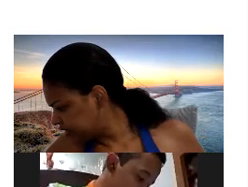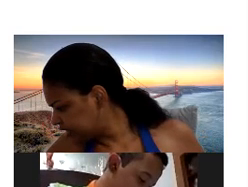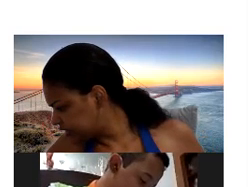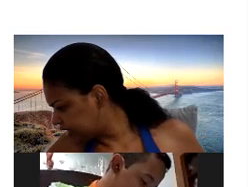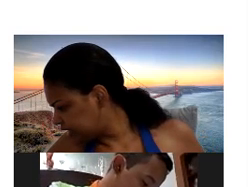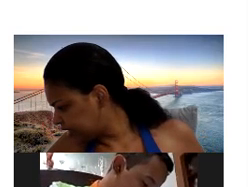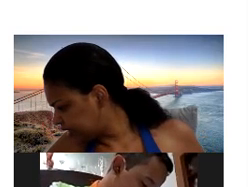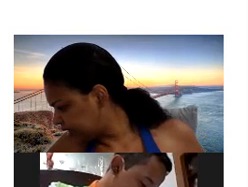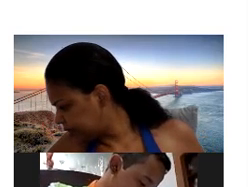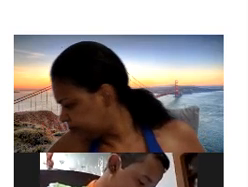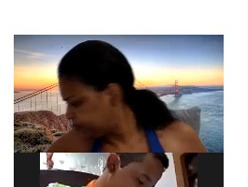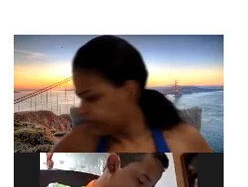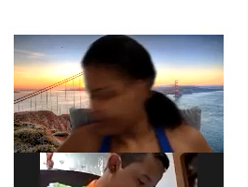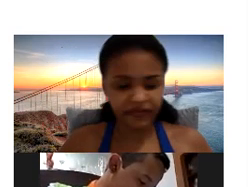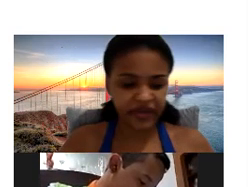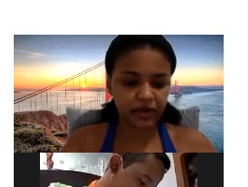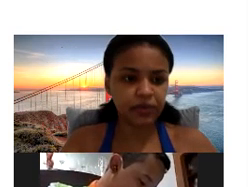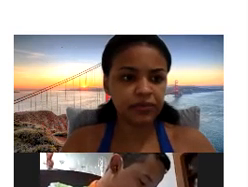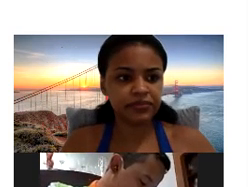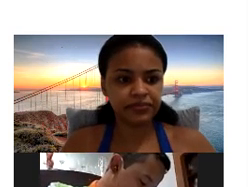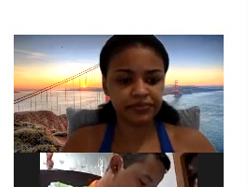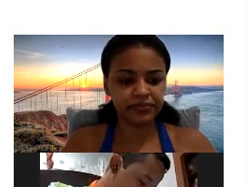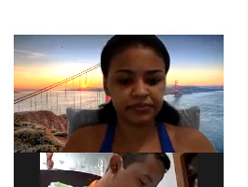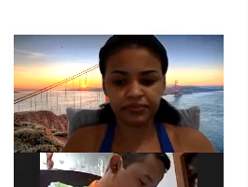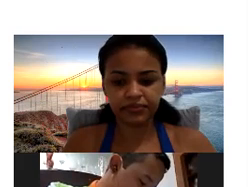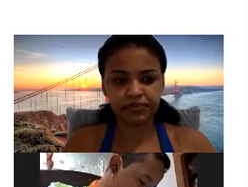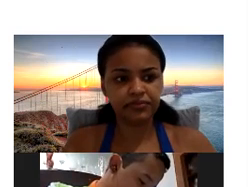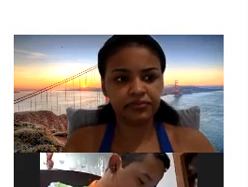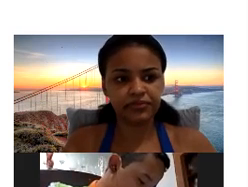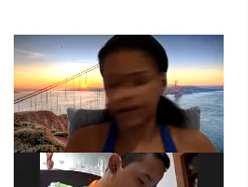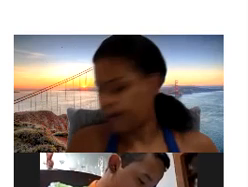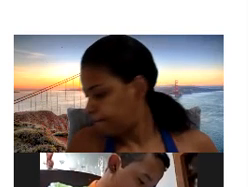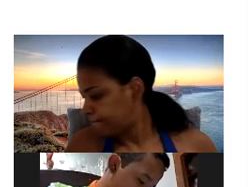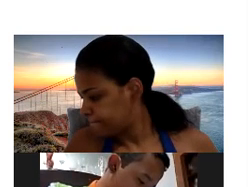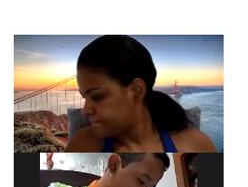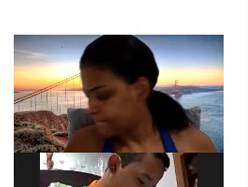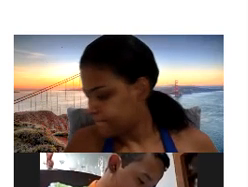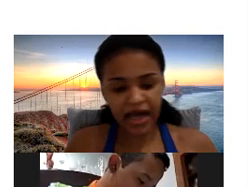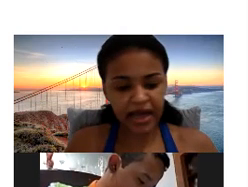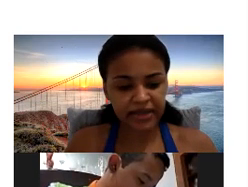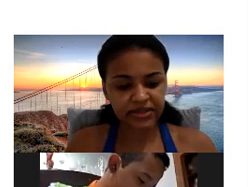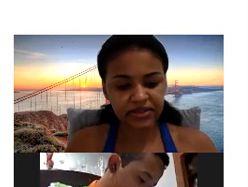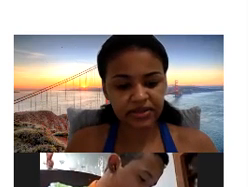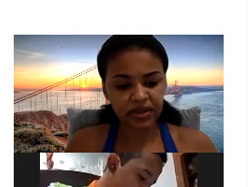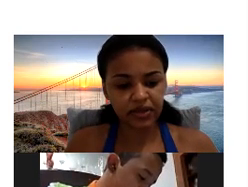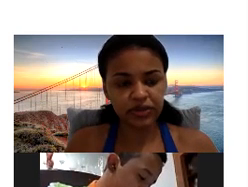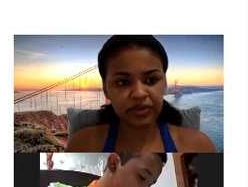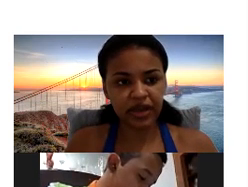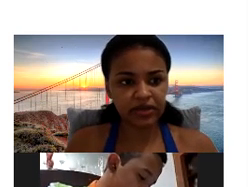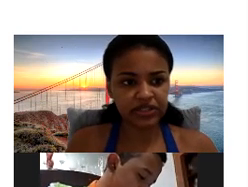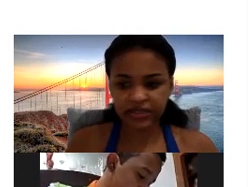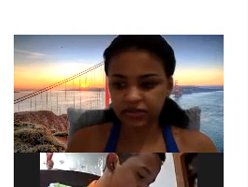a gente tem ferro Ah tá mas